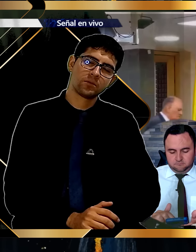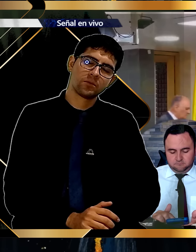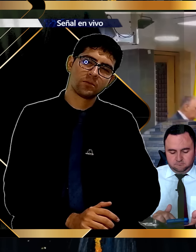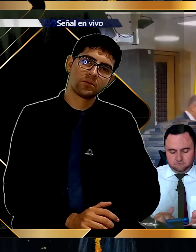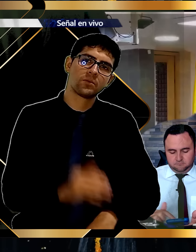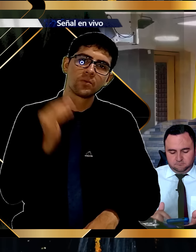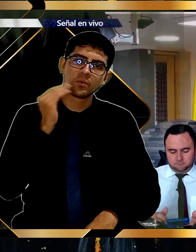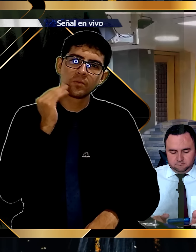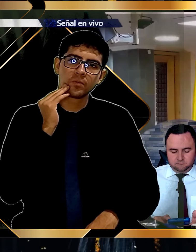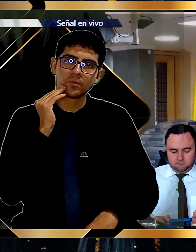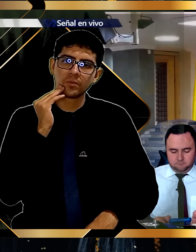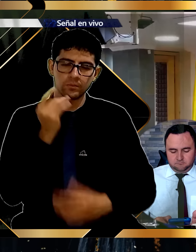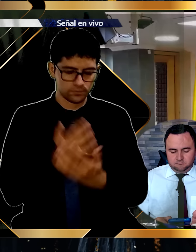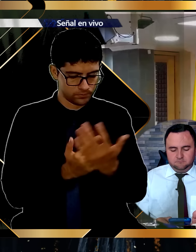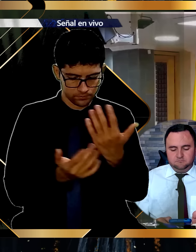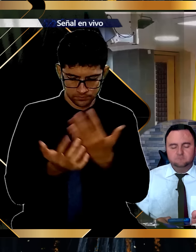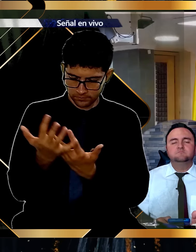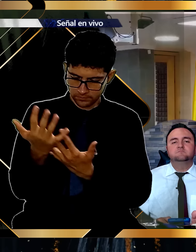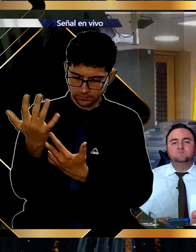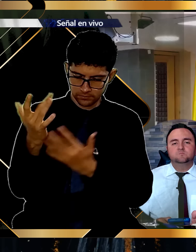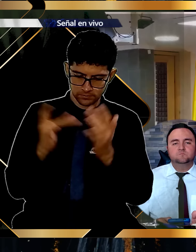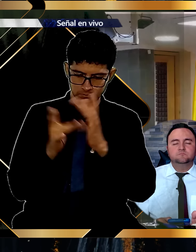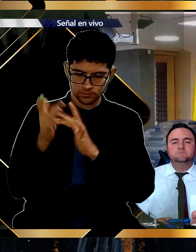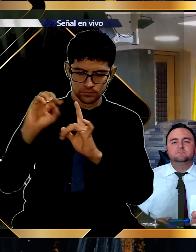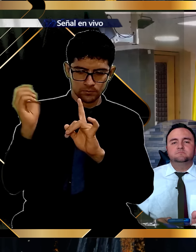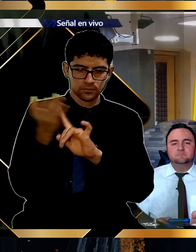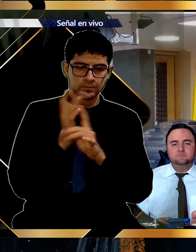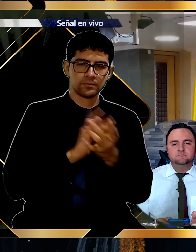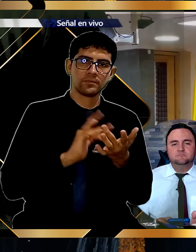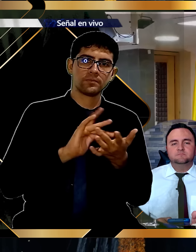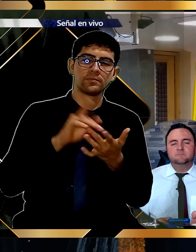pecado? Si tú siempre estás con el cuento de que, hermano,